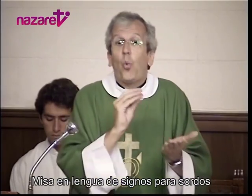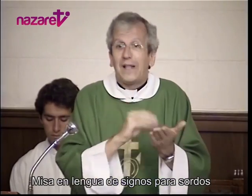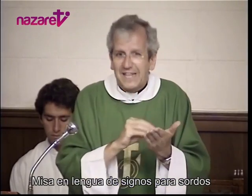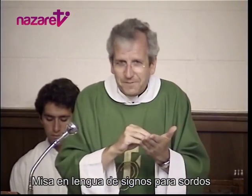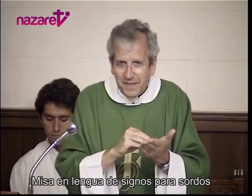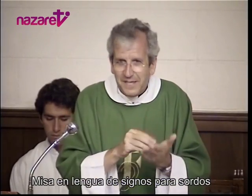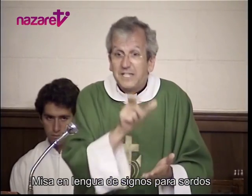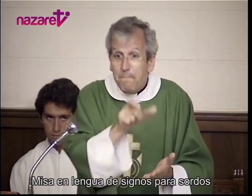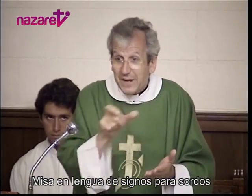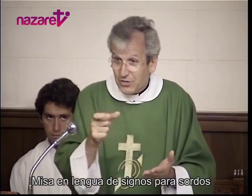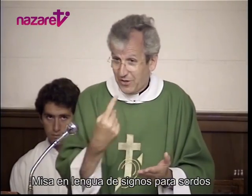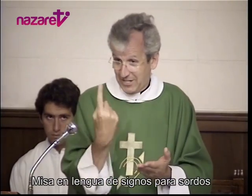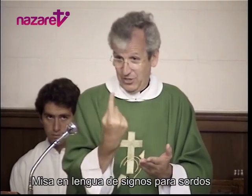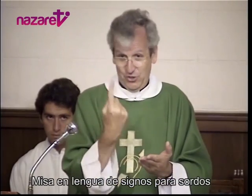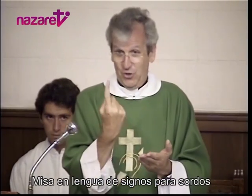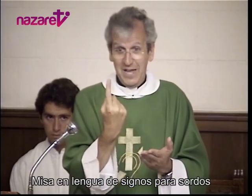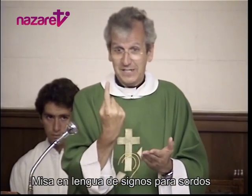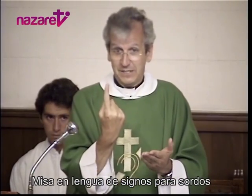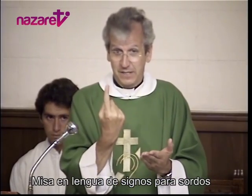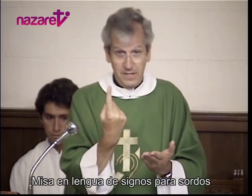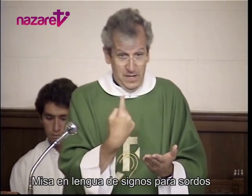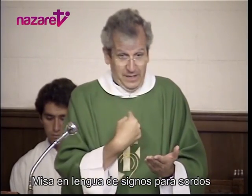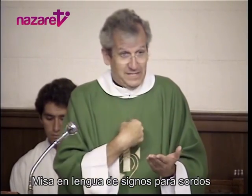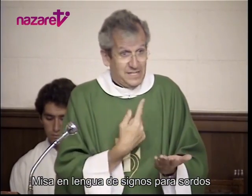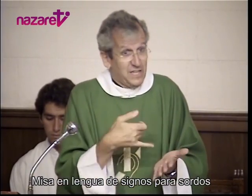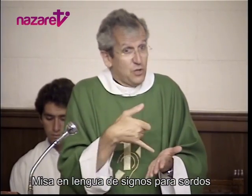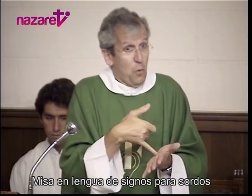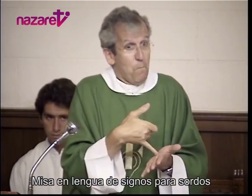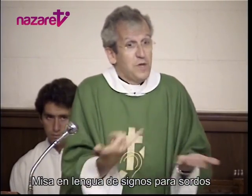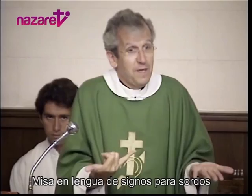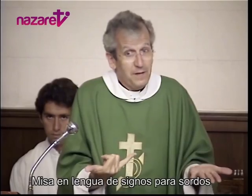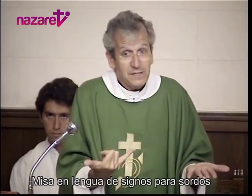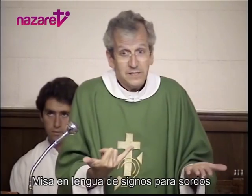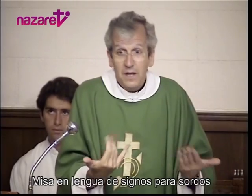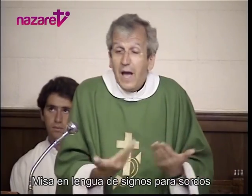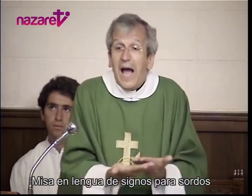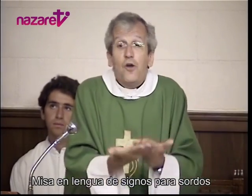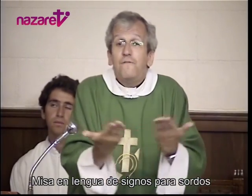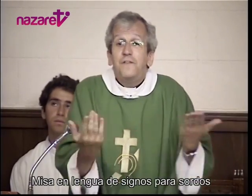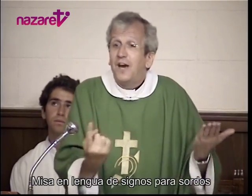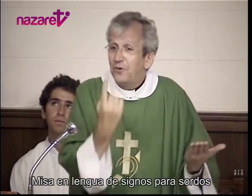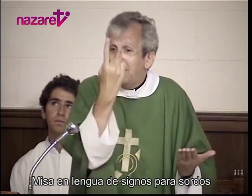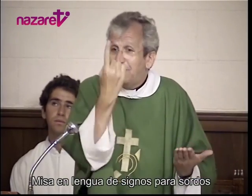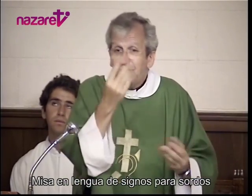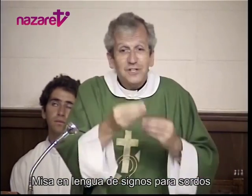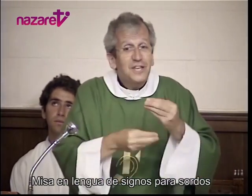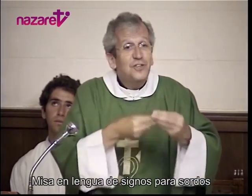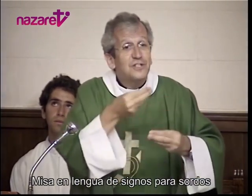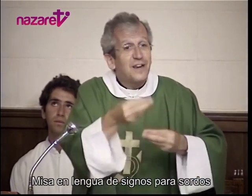¿Cuántas veces personas solas, que se han sentido muy débiles, han confiado en Dios y Dios ha